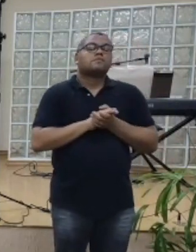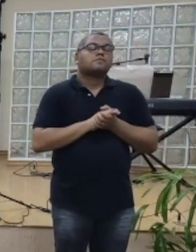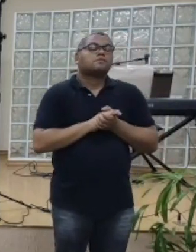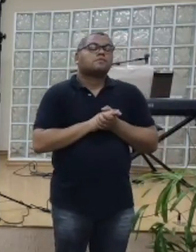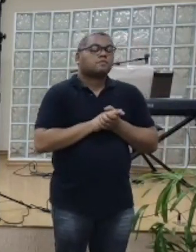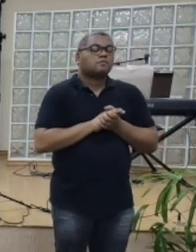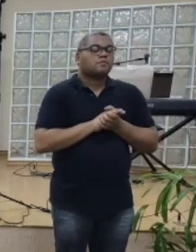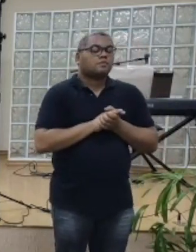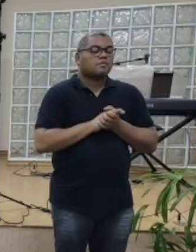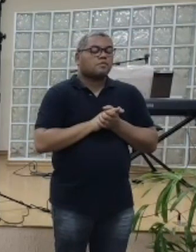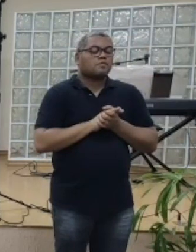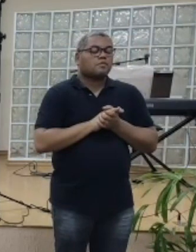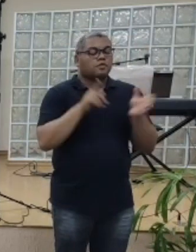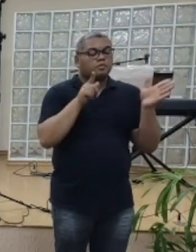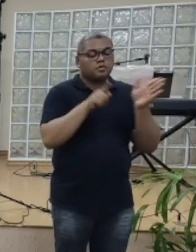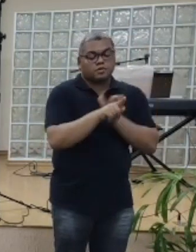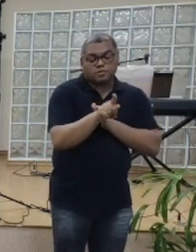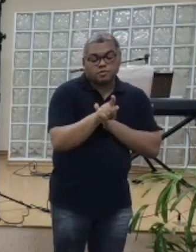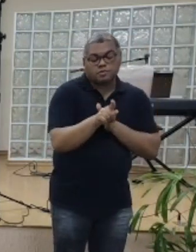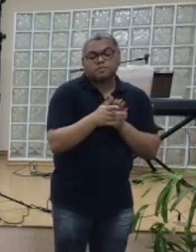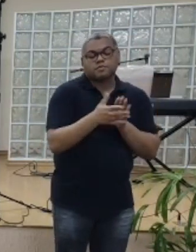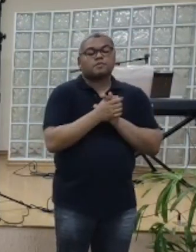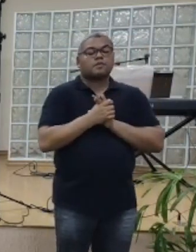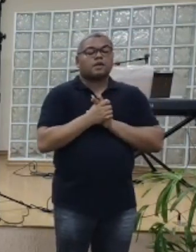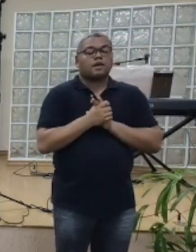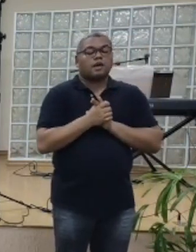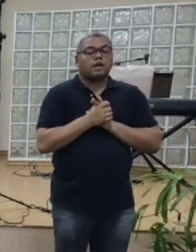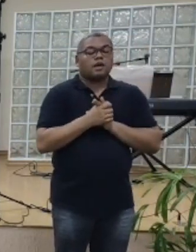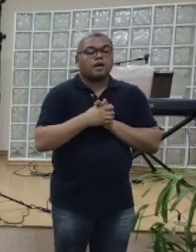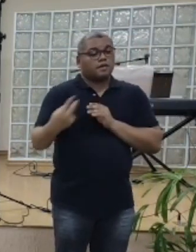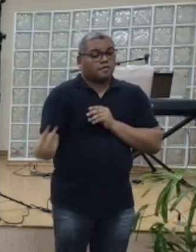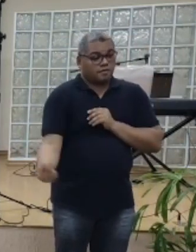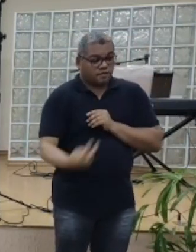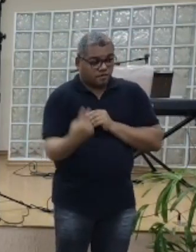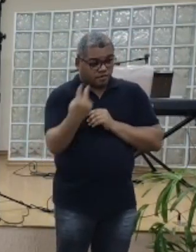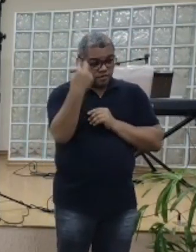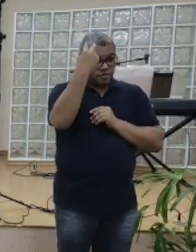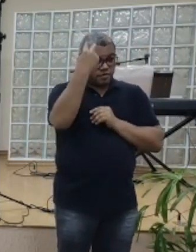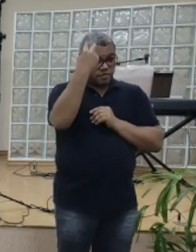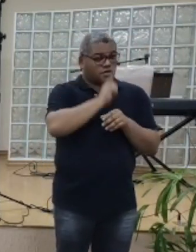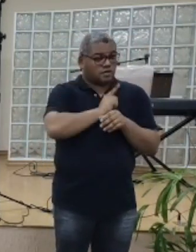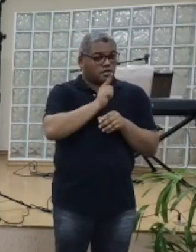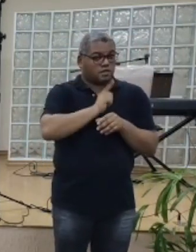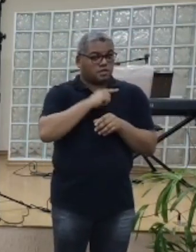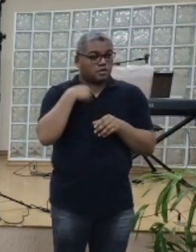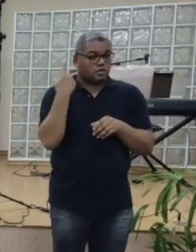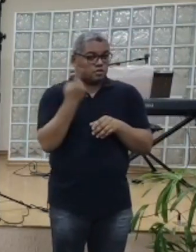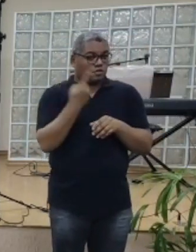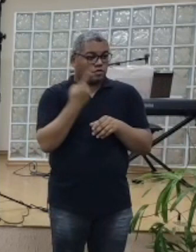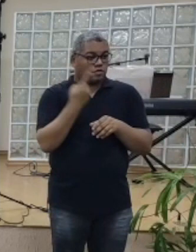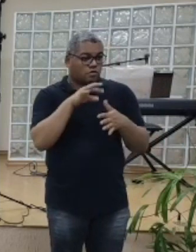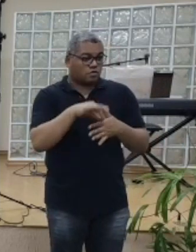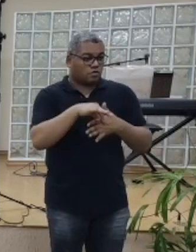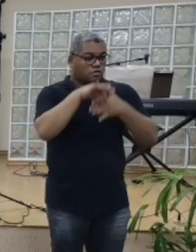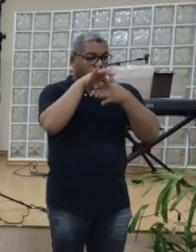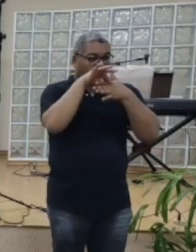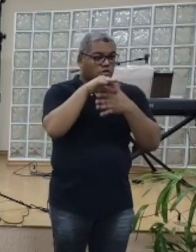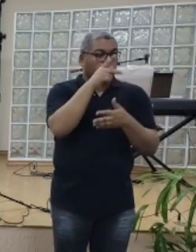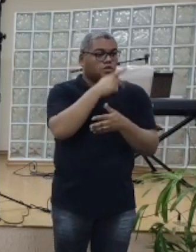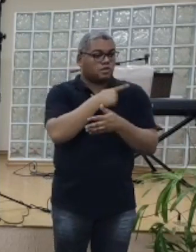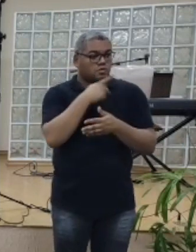pastores, professores e pessoas que se esforçam para os ministérios, para que os ministérios da igreja